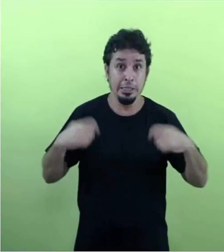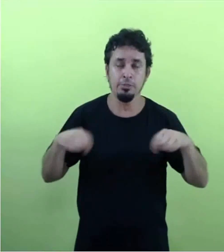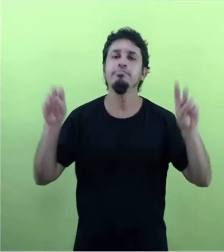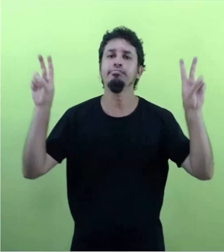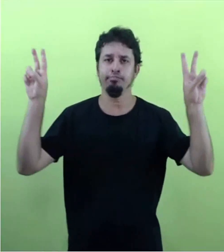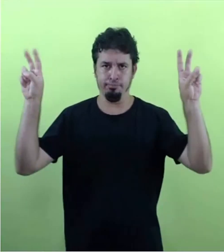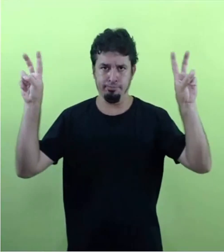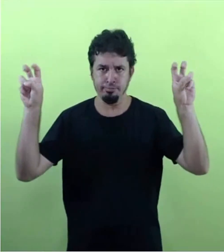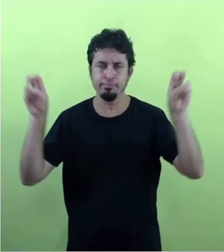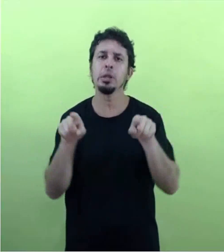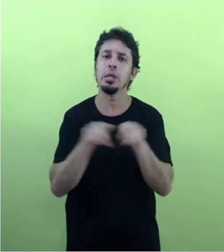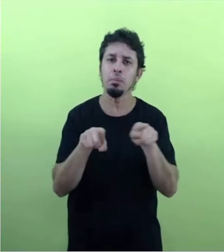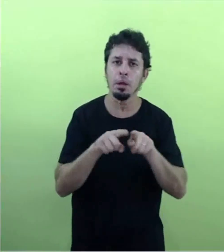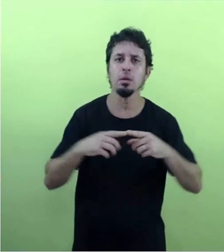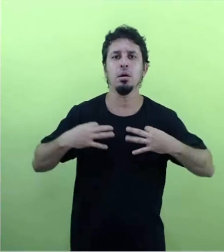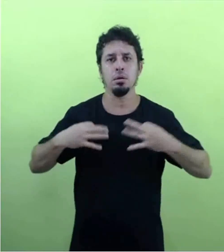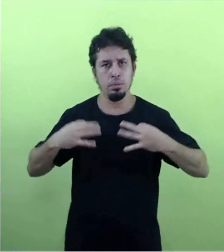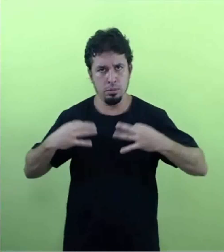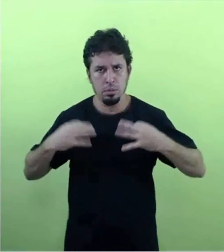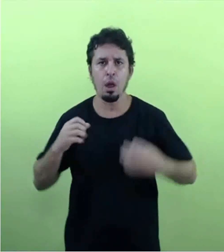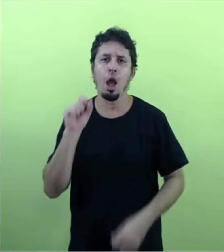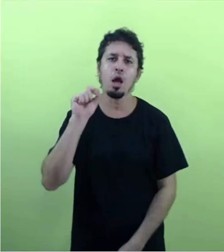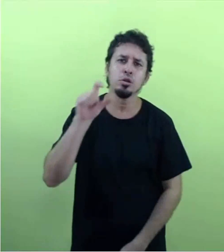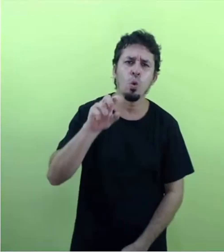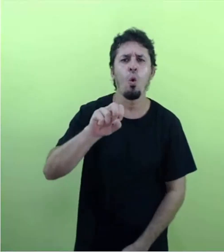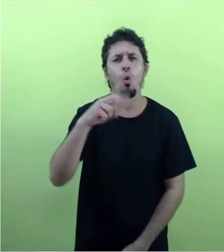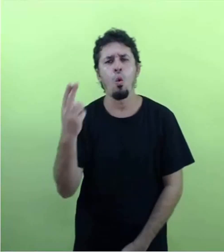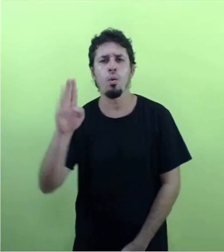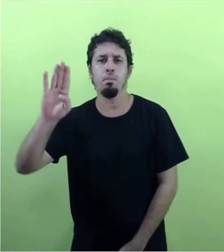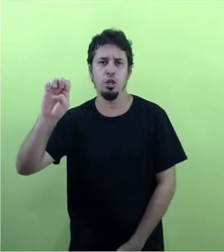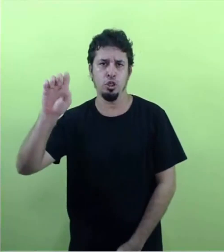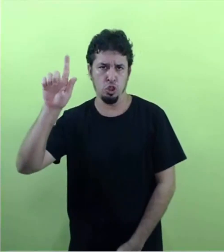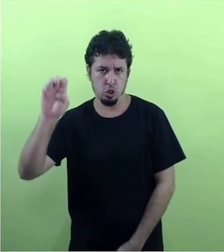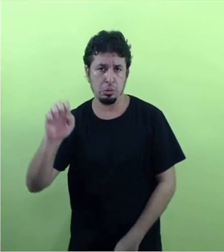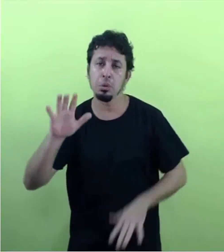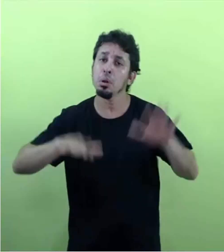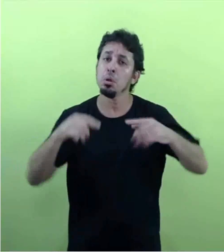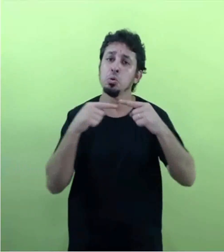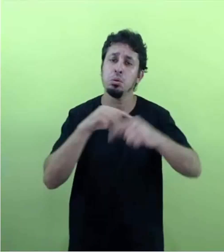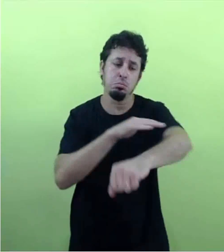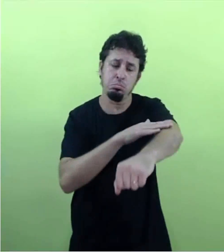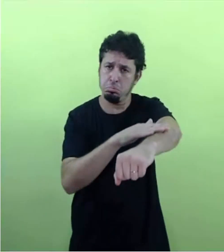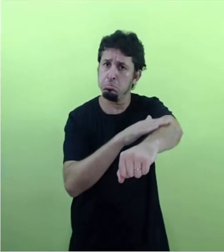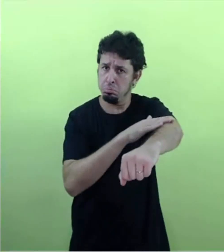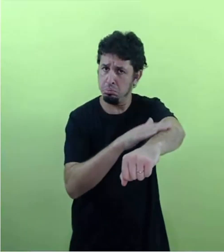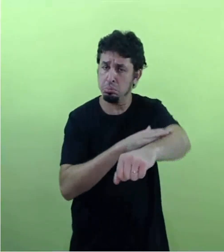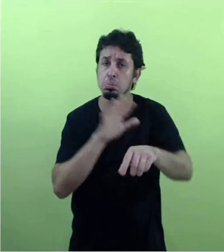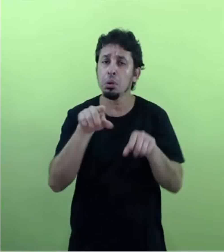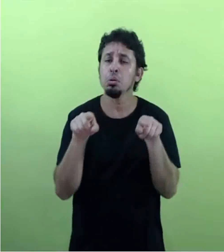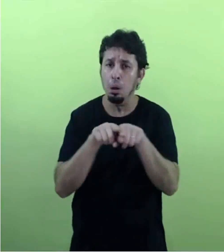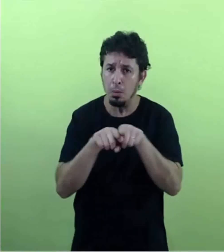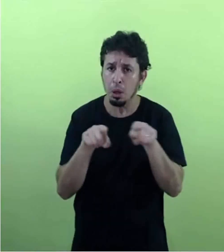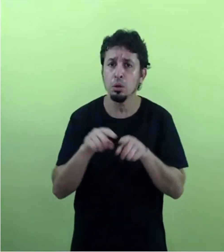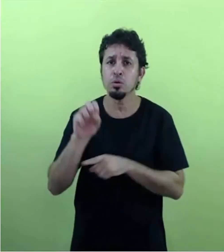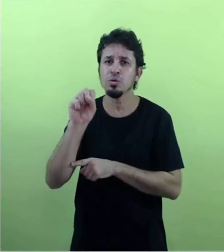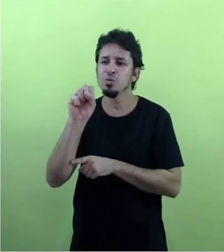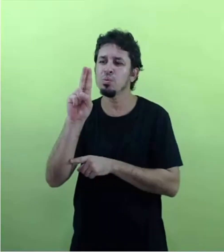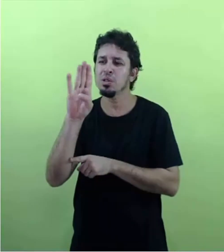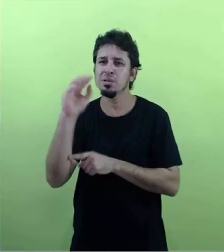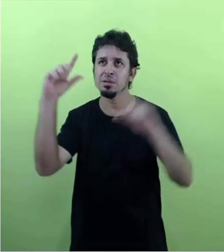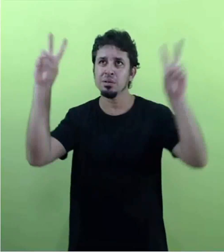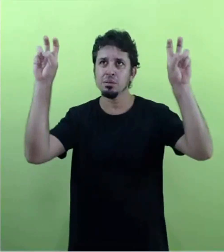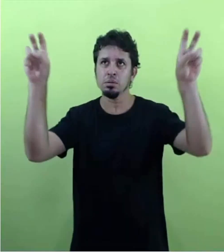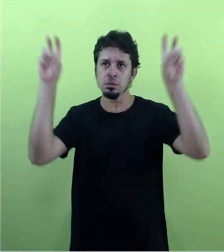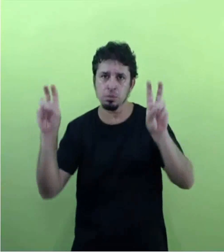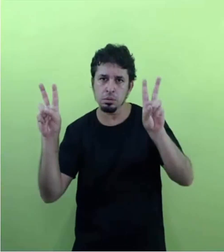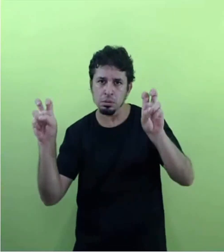de título e usar camisa azul ou bege de acordo com o tom de pele, bem como o subtítulo. Fazer uma